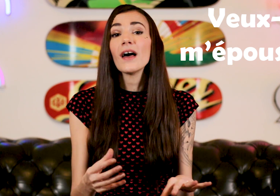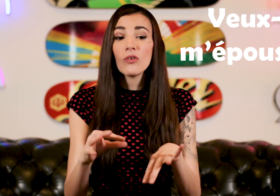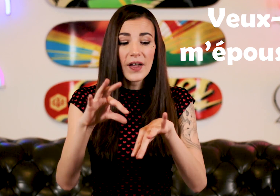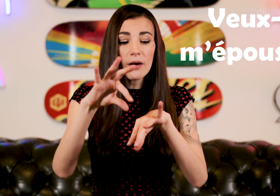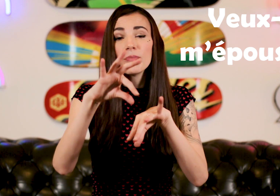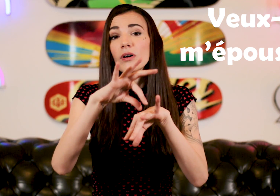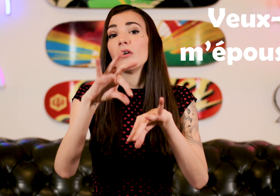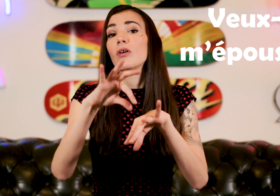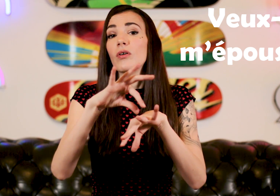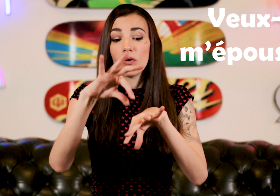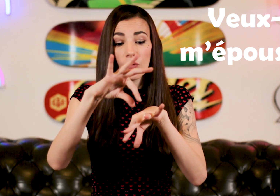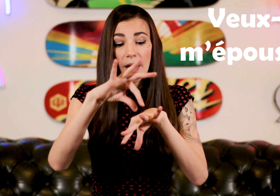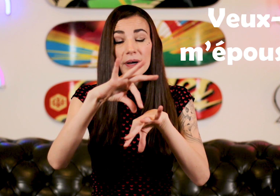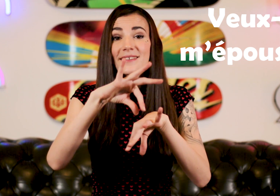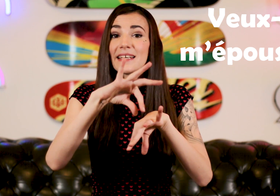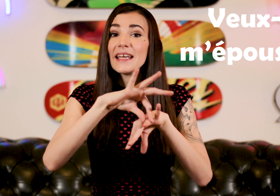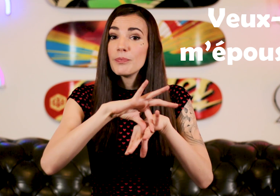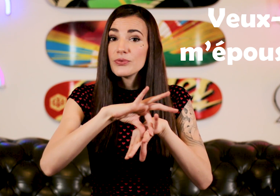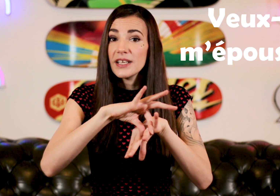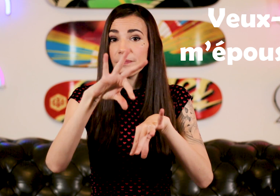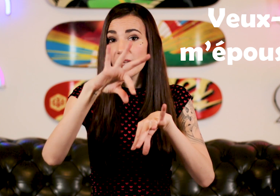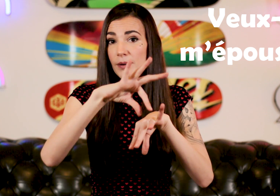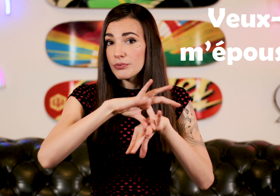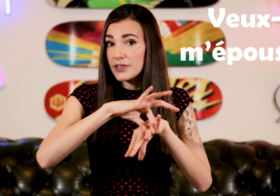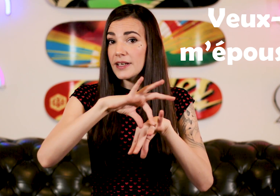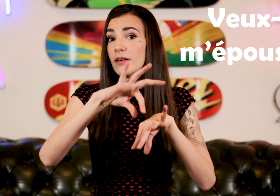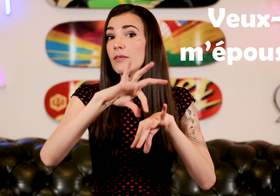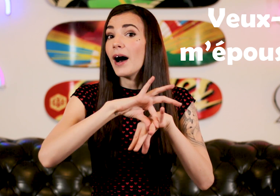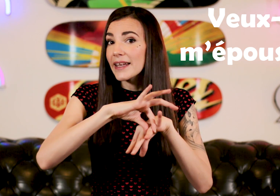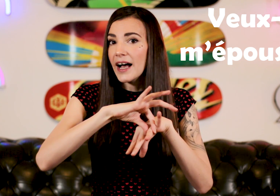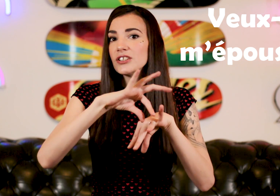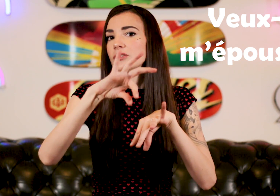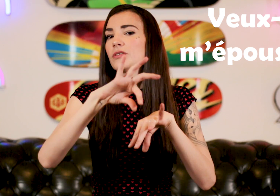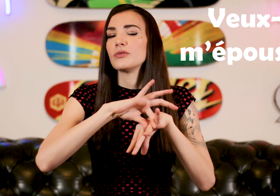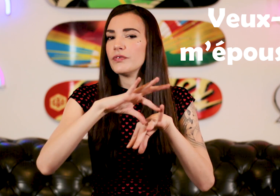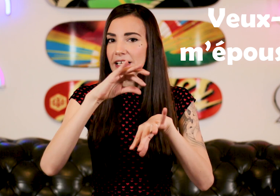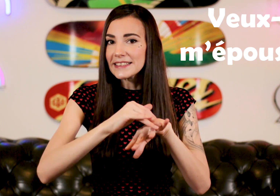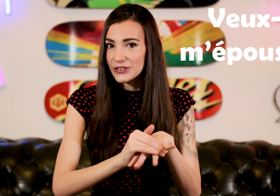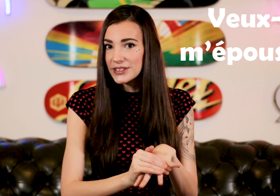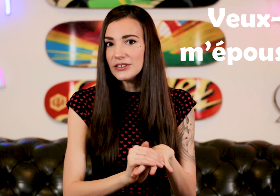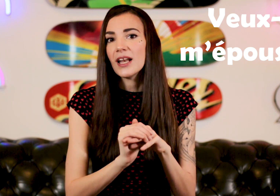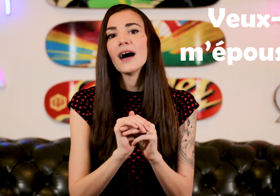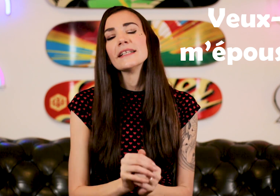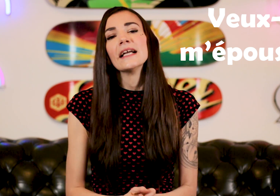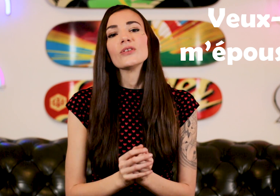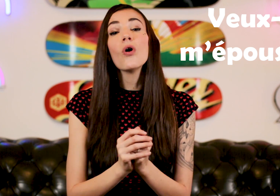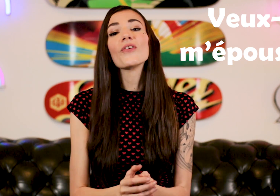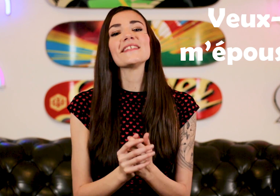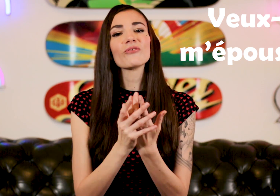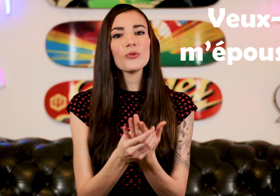le verbe qu'on a appris, c'est épouser. Épouser, mariage, voilà, c'est ce signe-là. Donc, si on